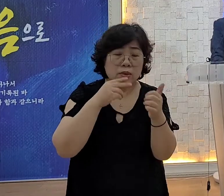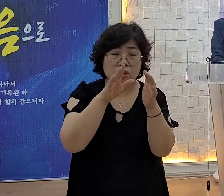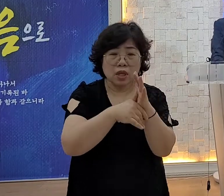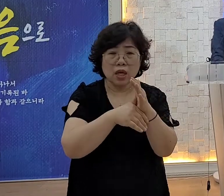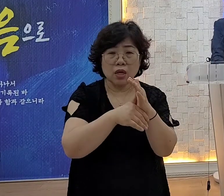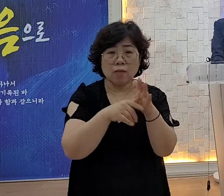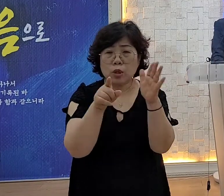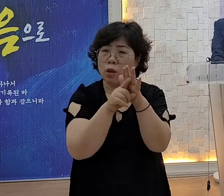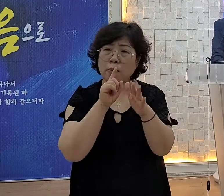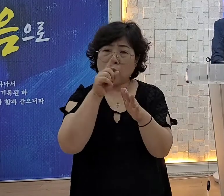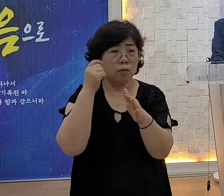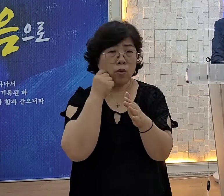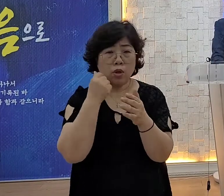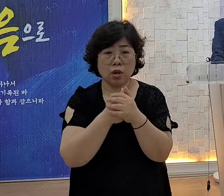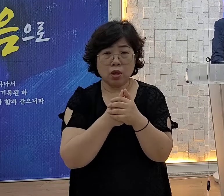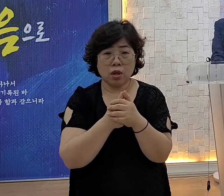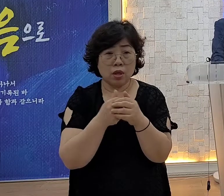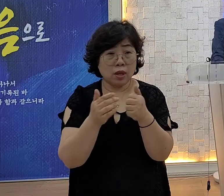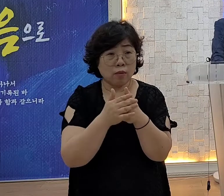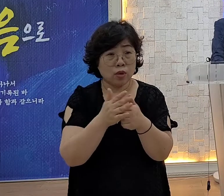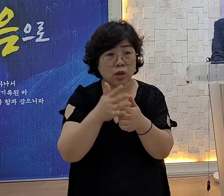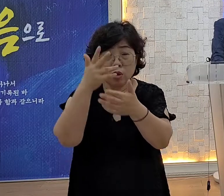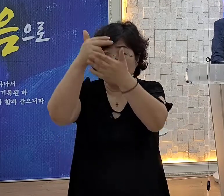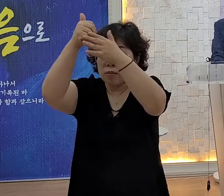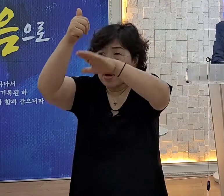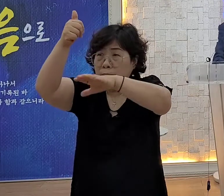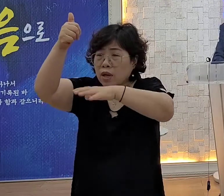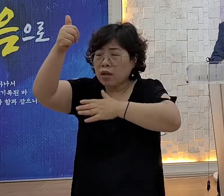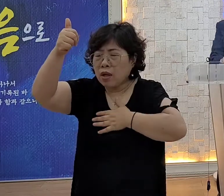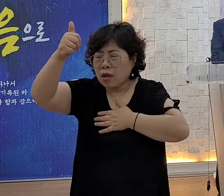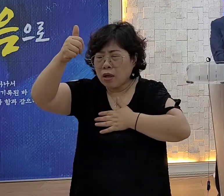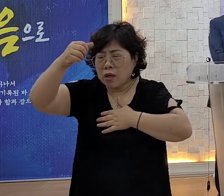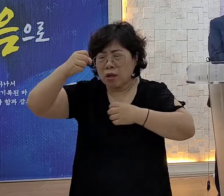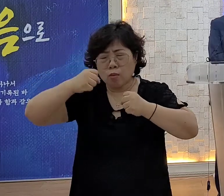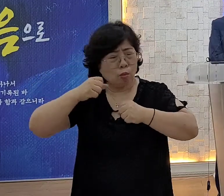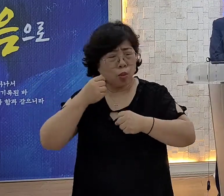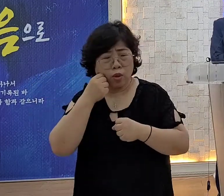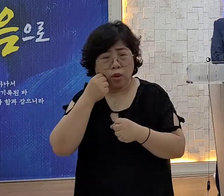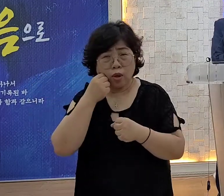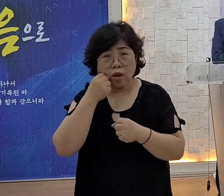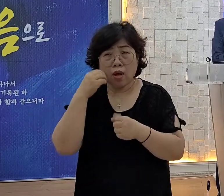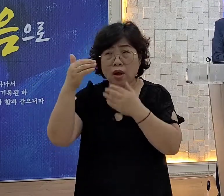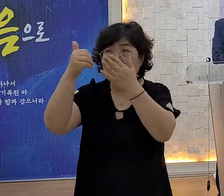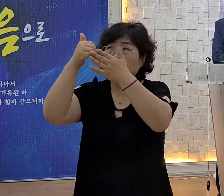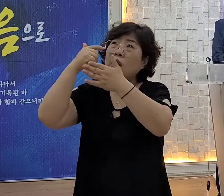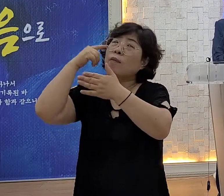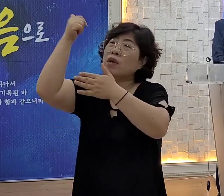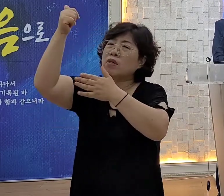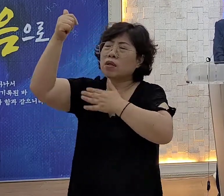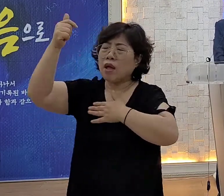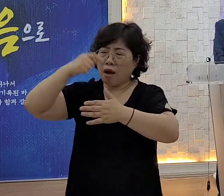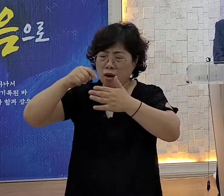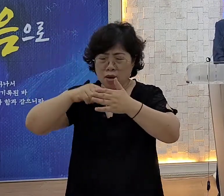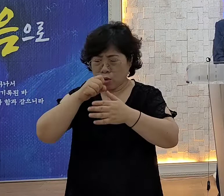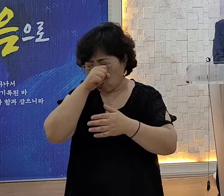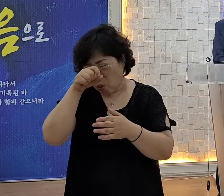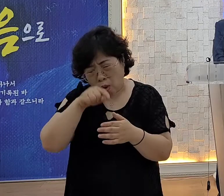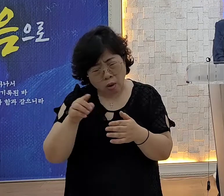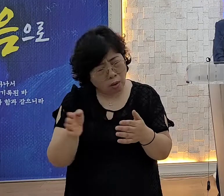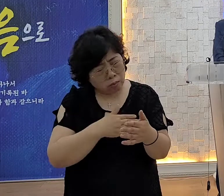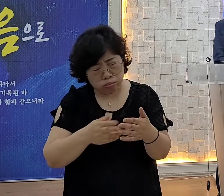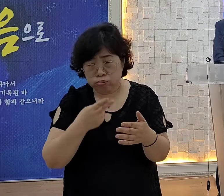주님, 제 힘으로는 아무것도 할 수 없습니다. 하나님 아버지, 저에게는 선한 것이 아무것도